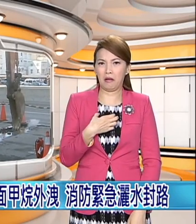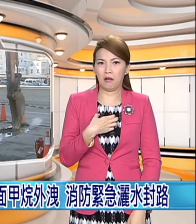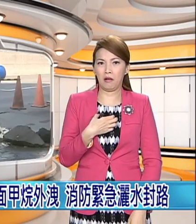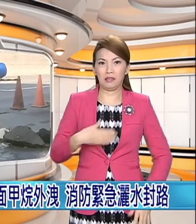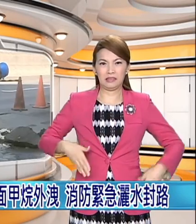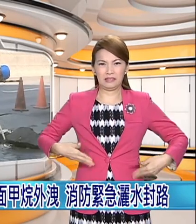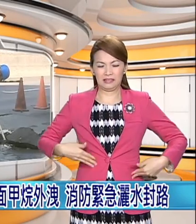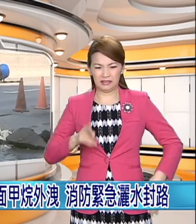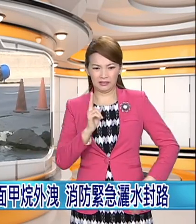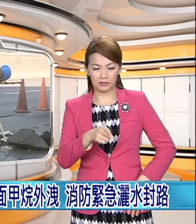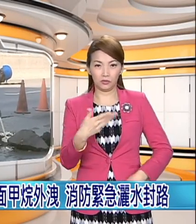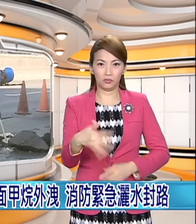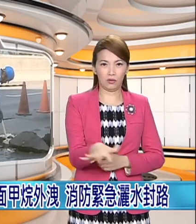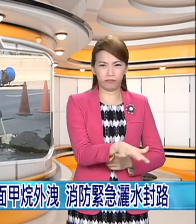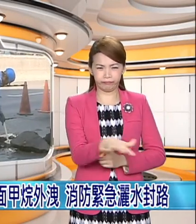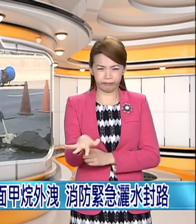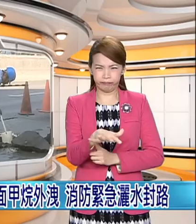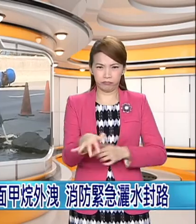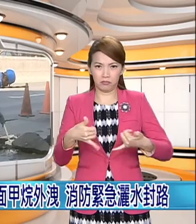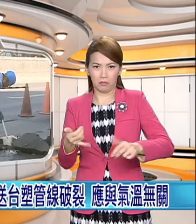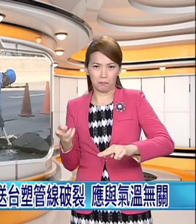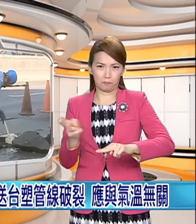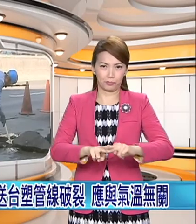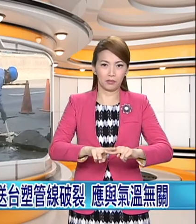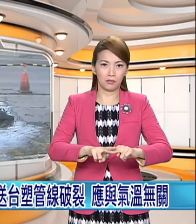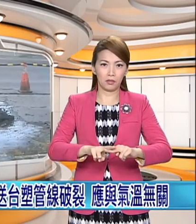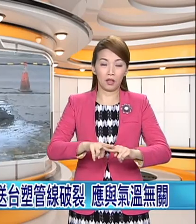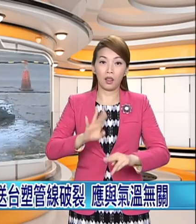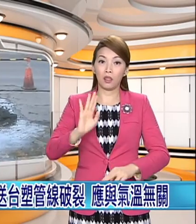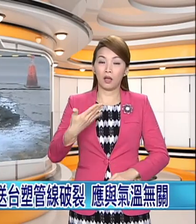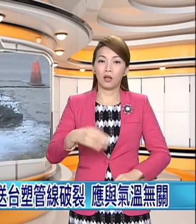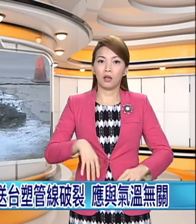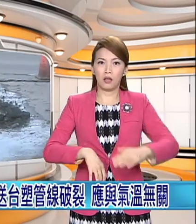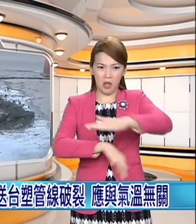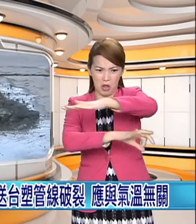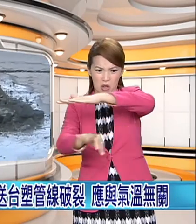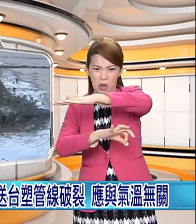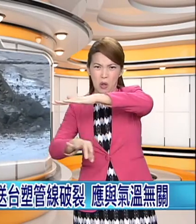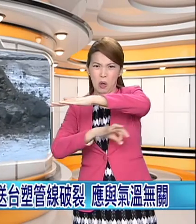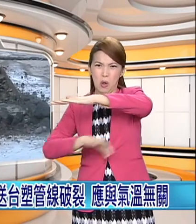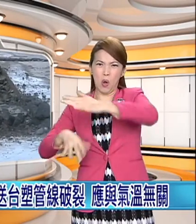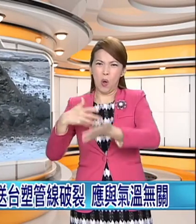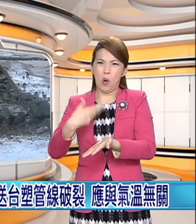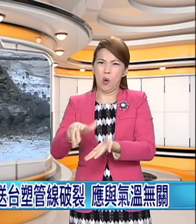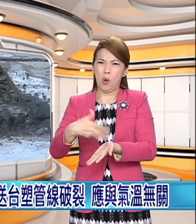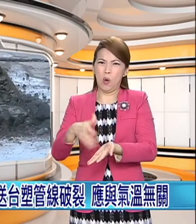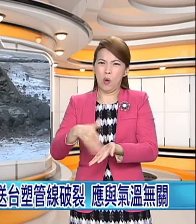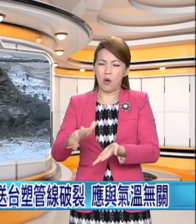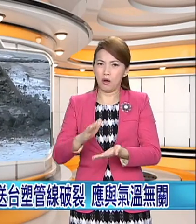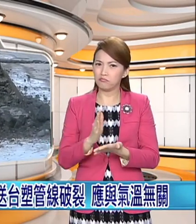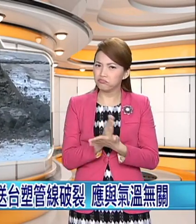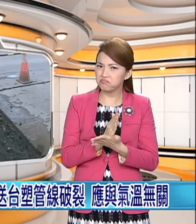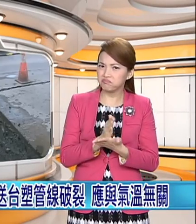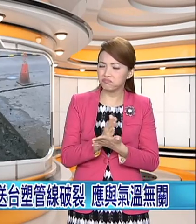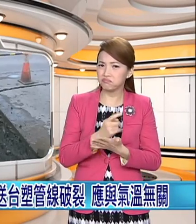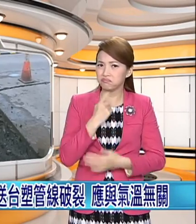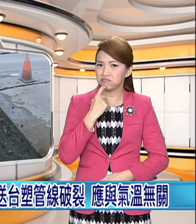洒水封路。而由于地底下的管线众多，初步判定可能是中